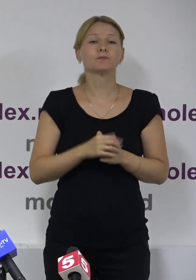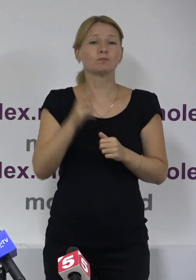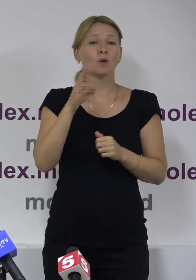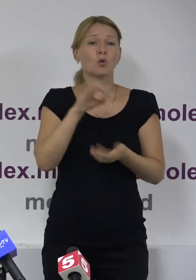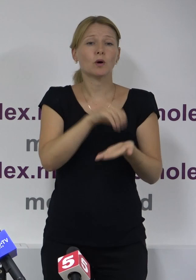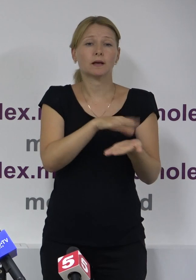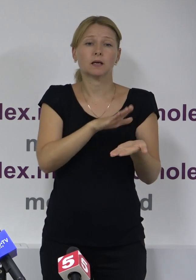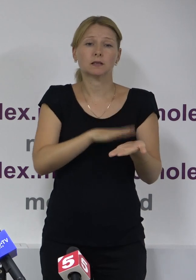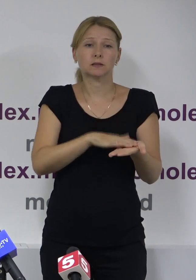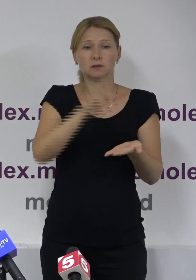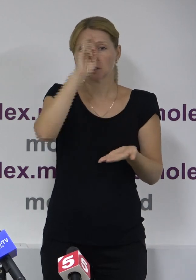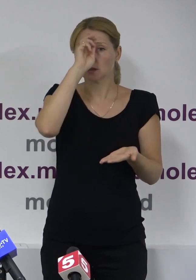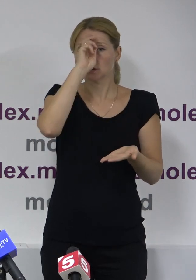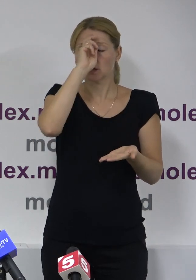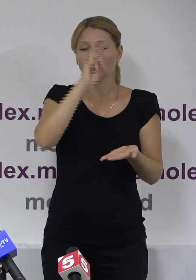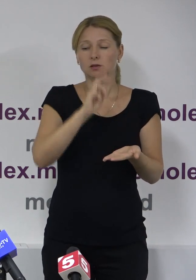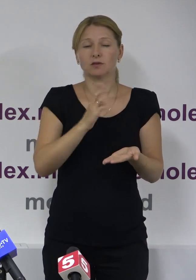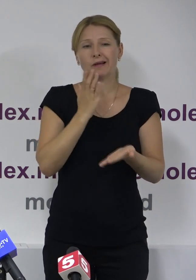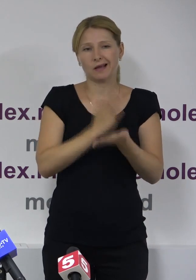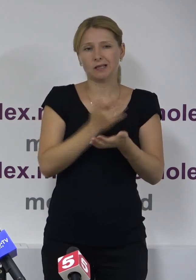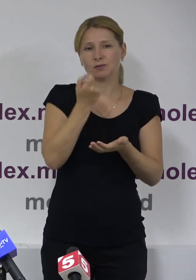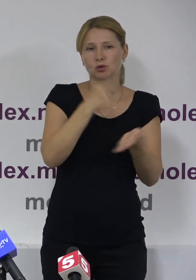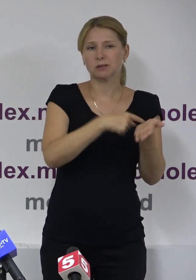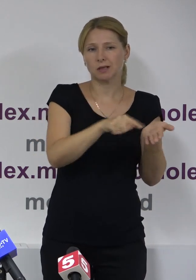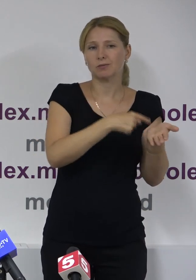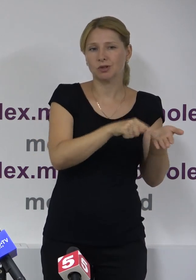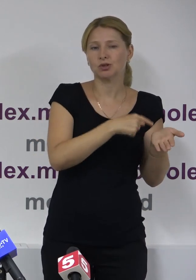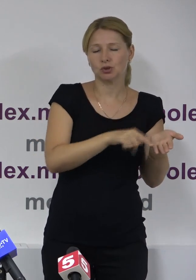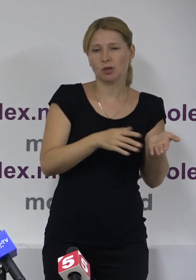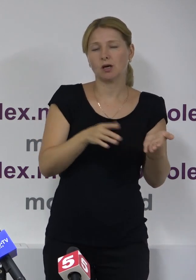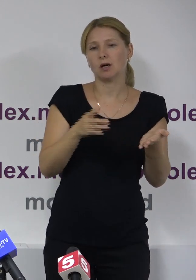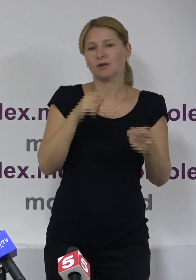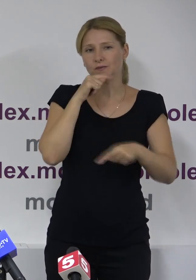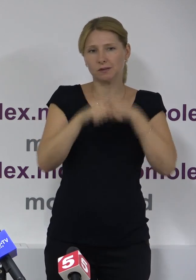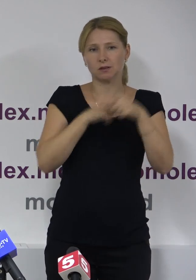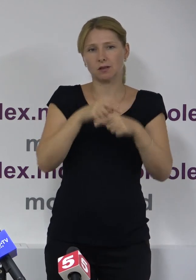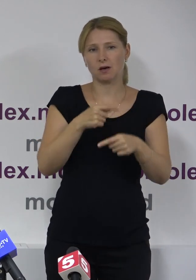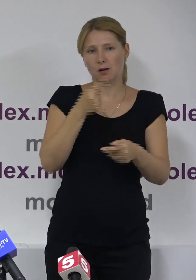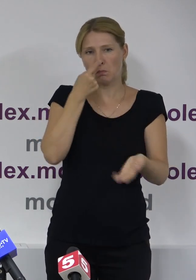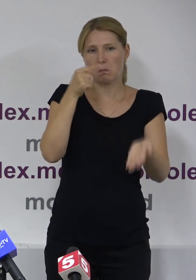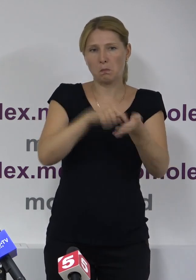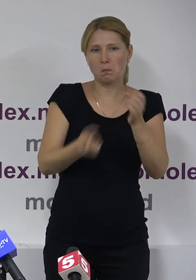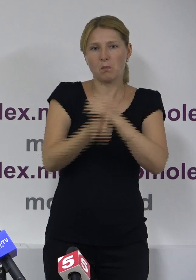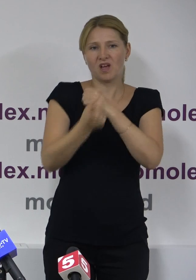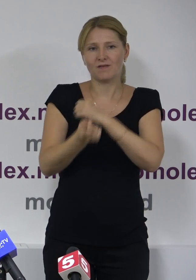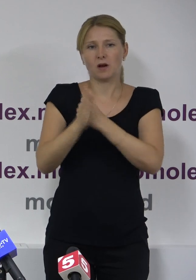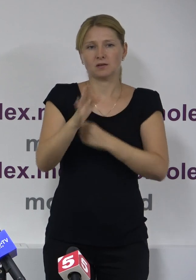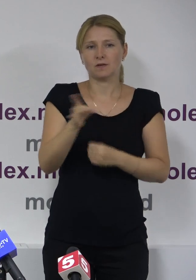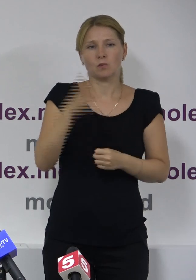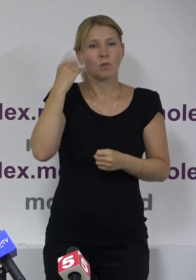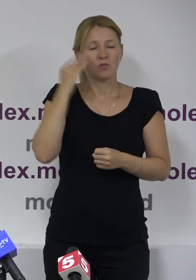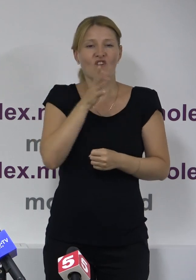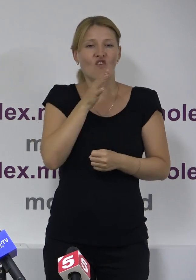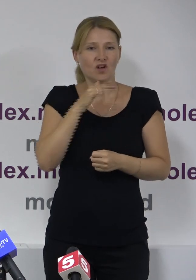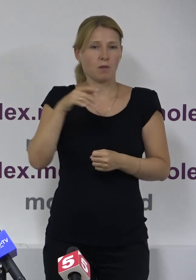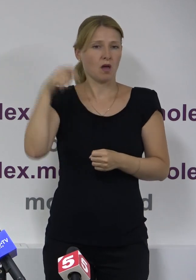de Stat al Alegătorilor, câteva aspecte care sară în ochi de fiecare dată în alegerile din Republica Moldova,